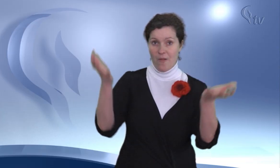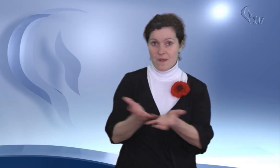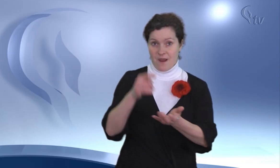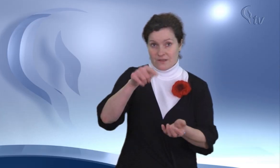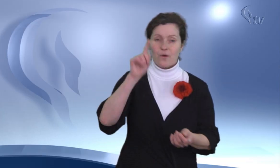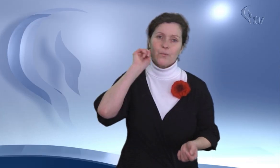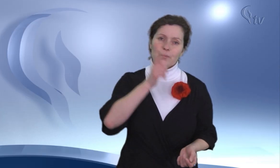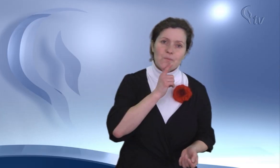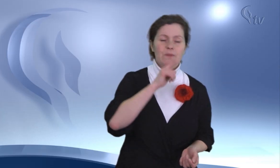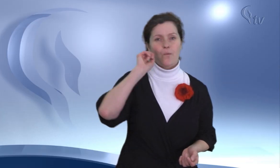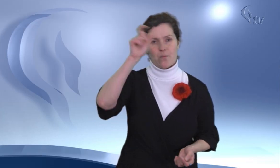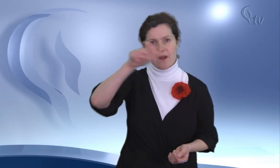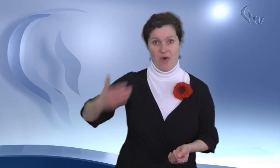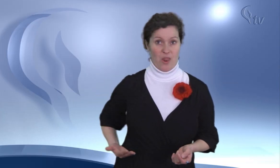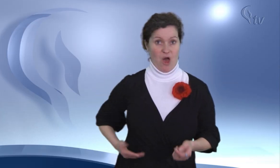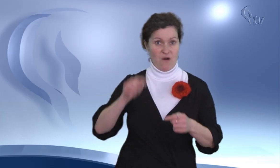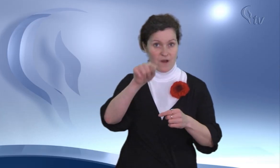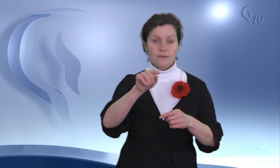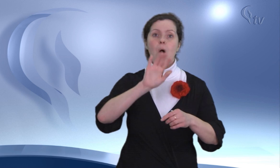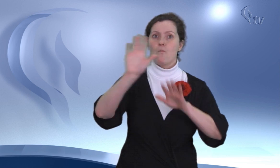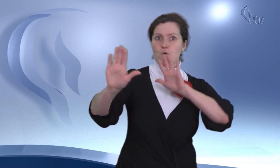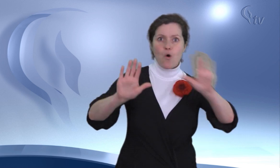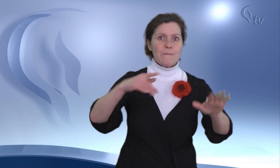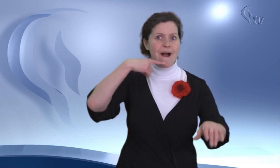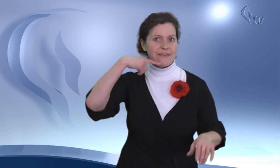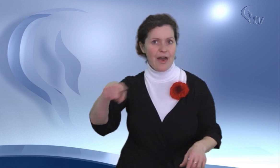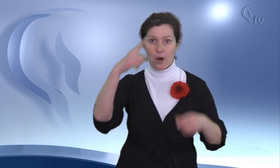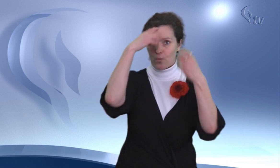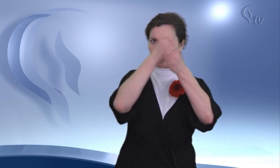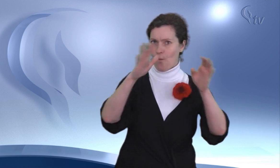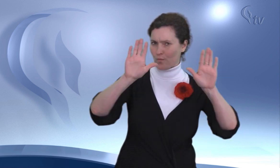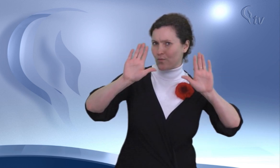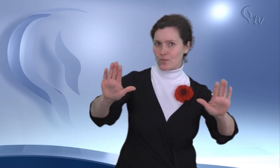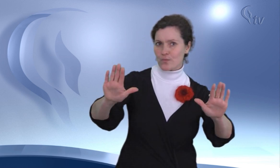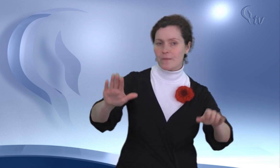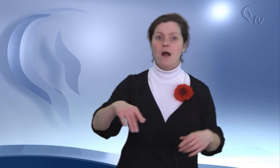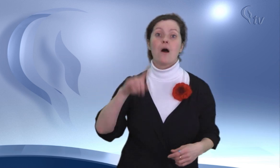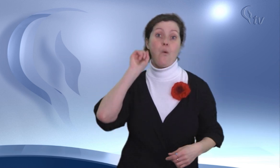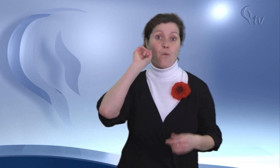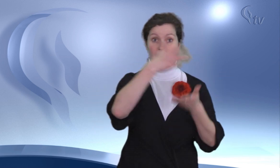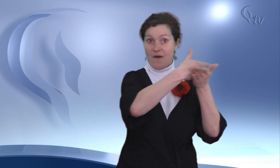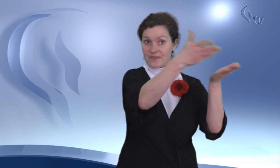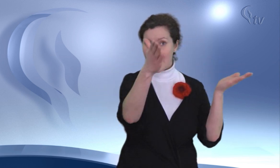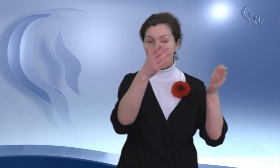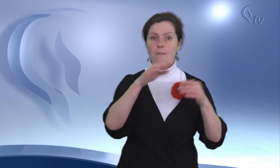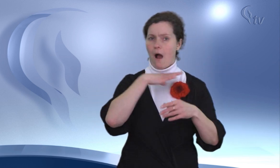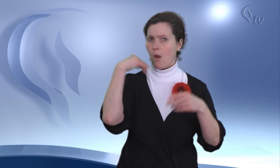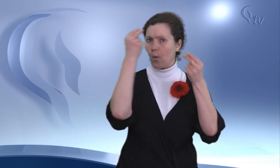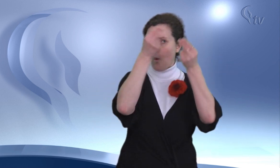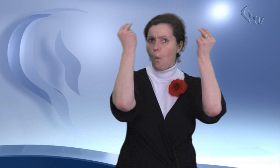Kuuljad ja kurdid elavad ühes maailmas. Mõlemal on oma keel ja oma kultuur. On tehtud